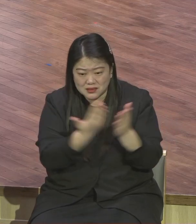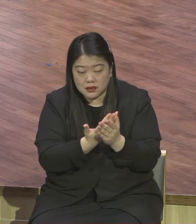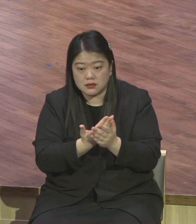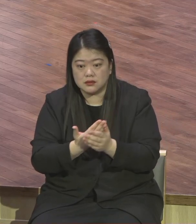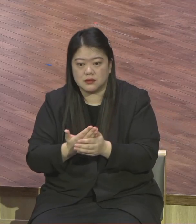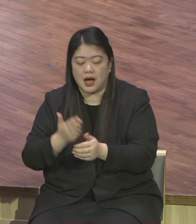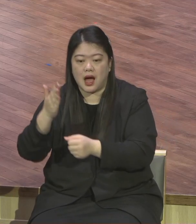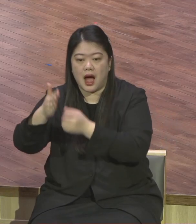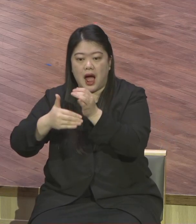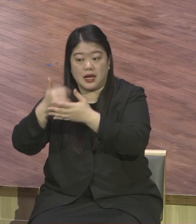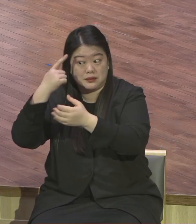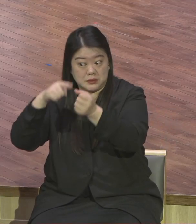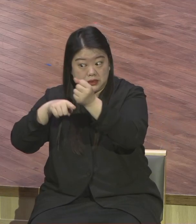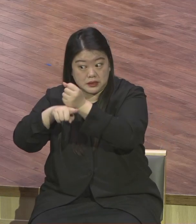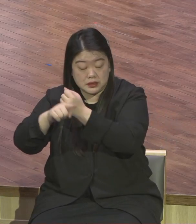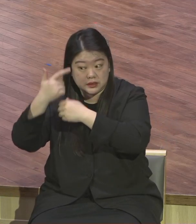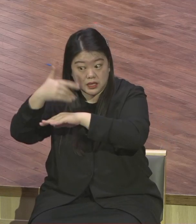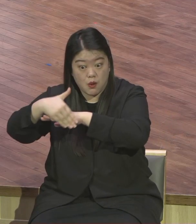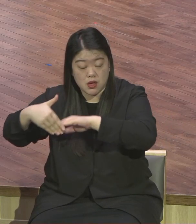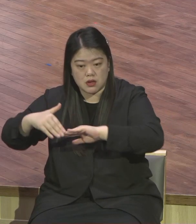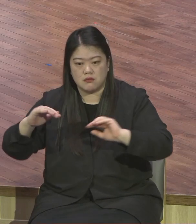사단의 계계.